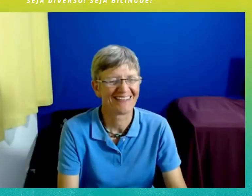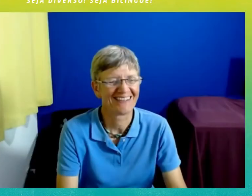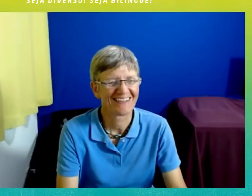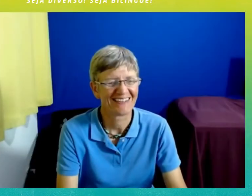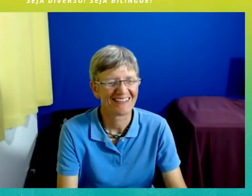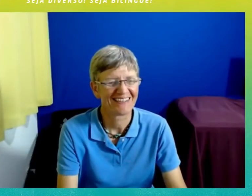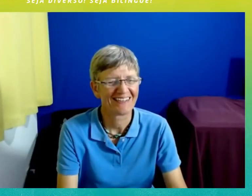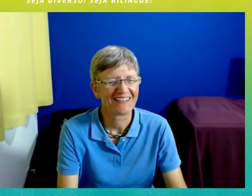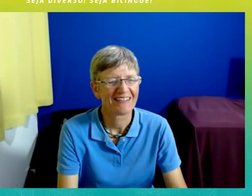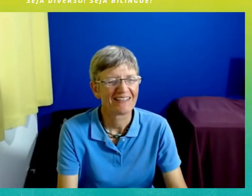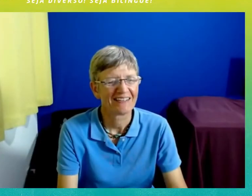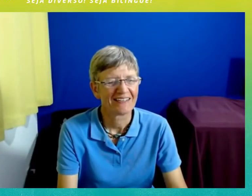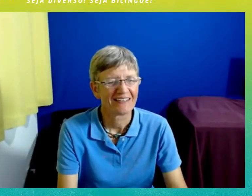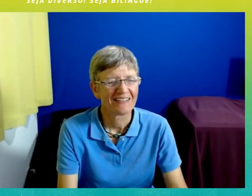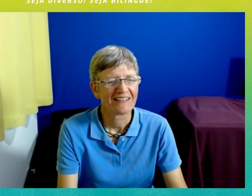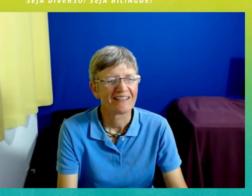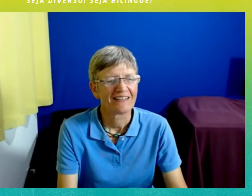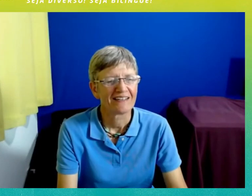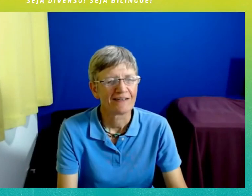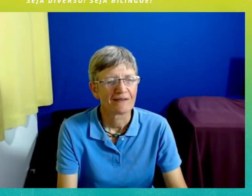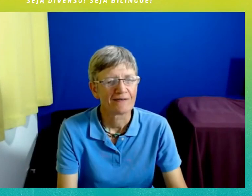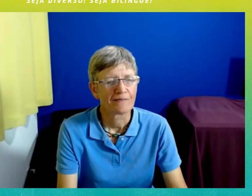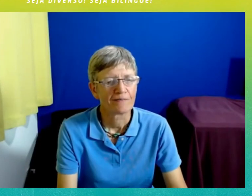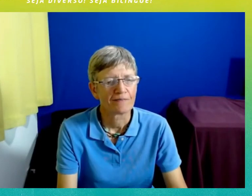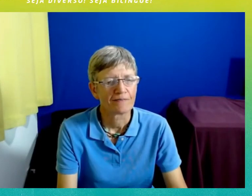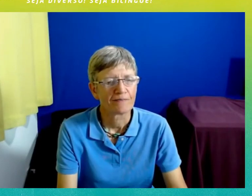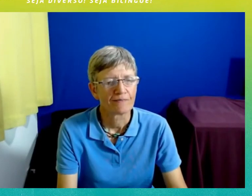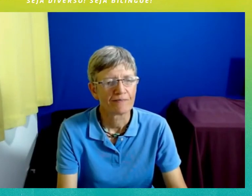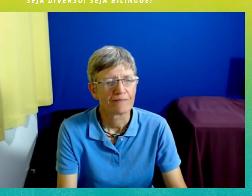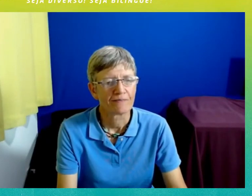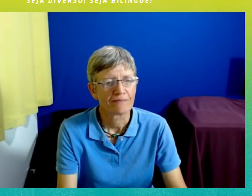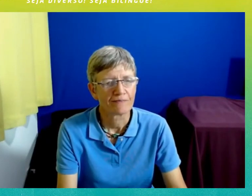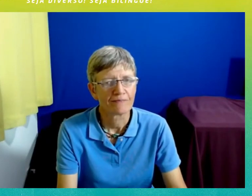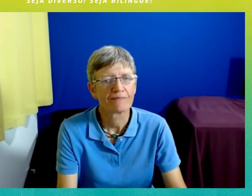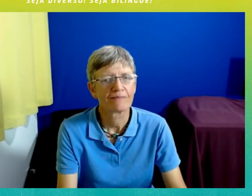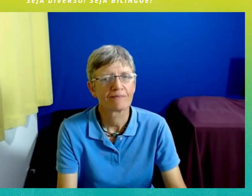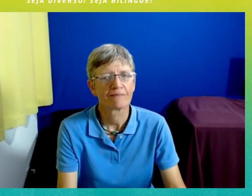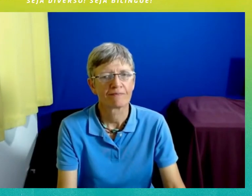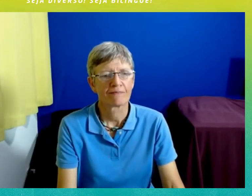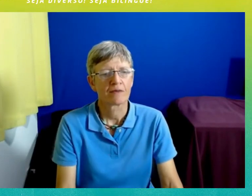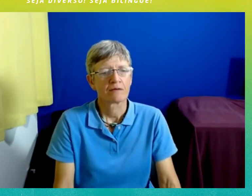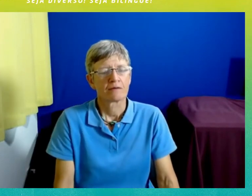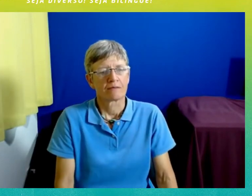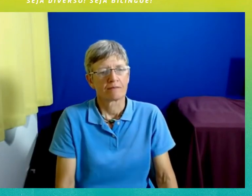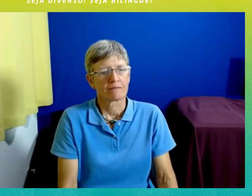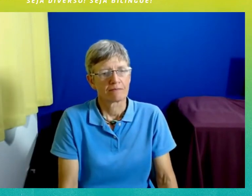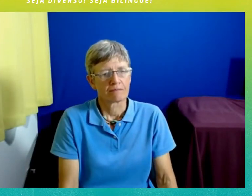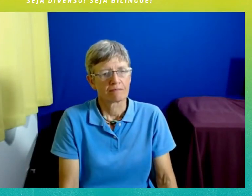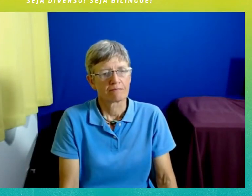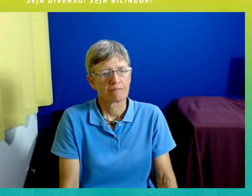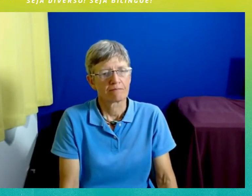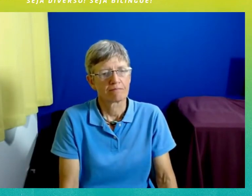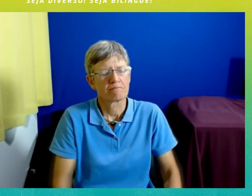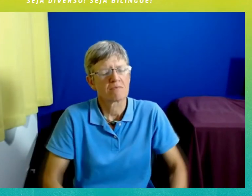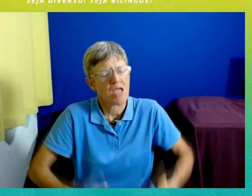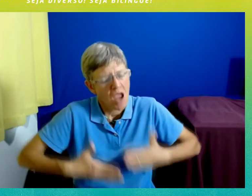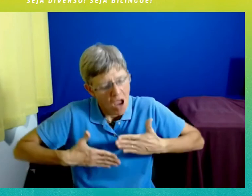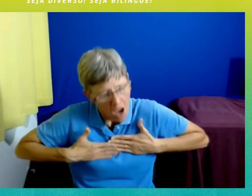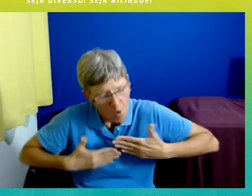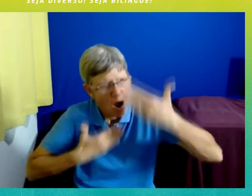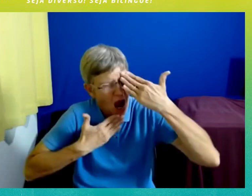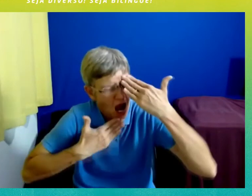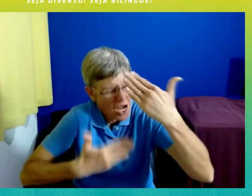Muito obrigada, professora. Agradeço a participação de todos. E então encerramos as